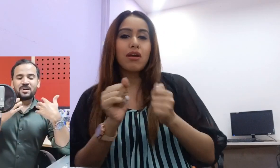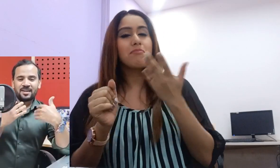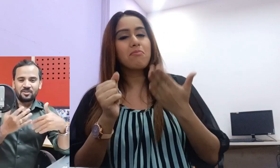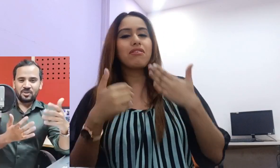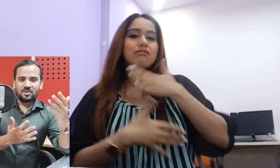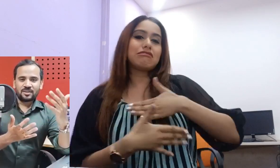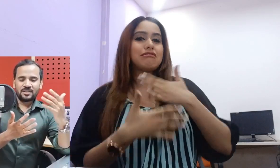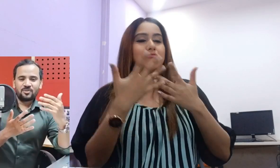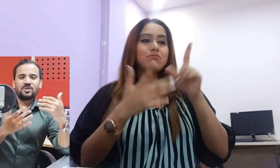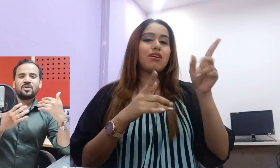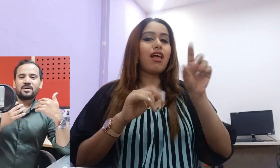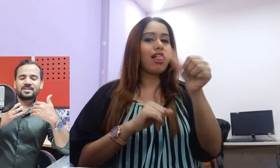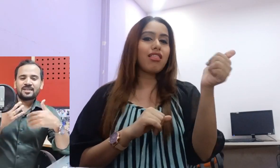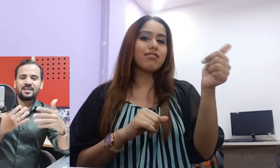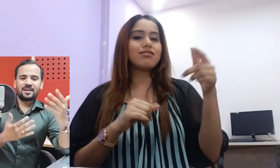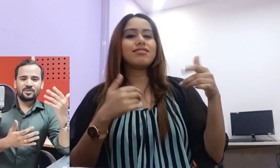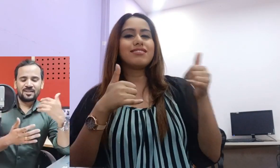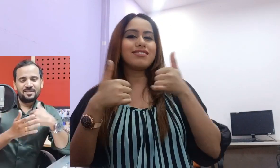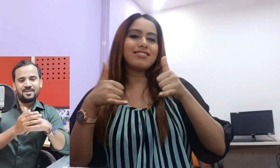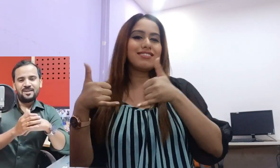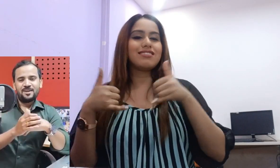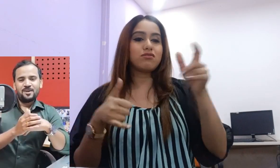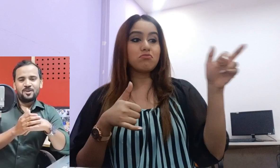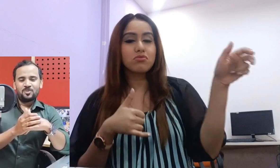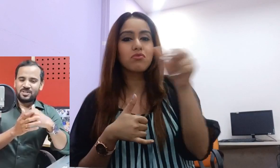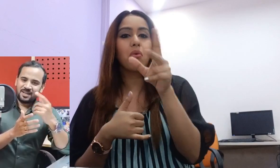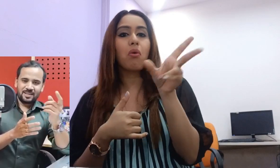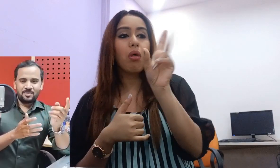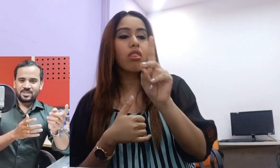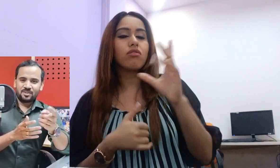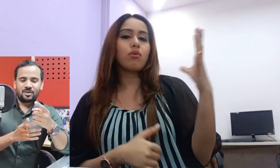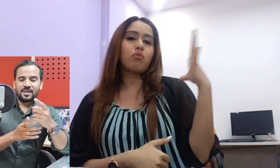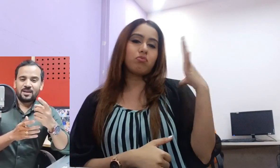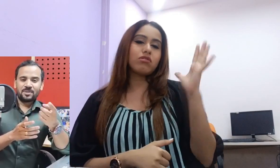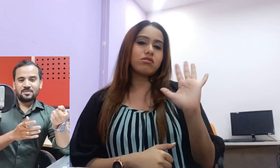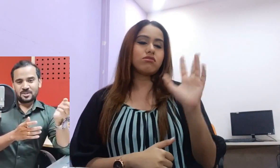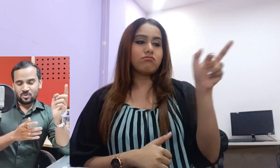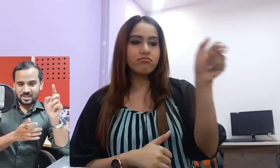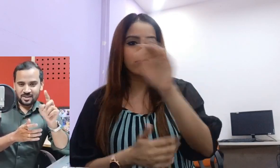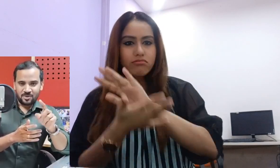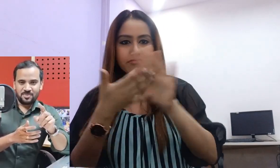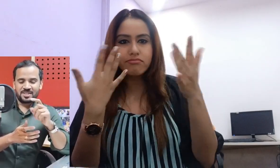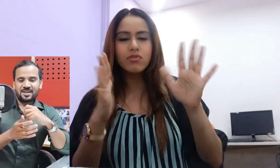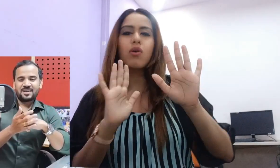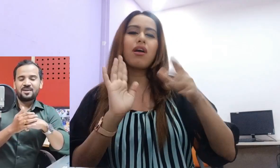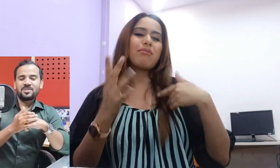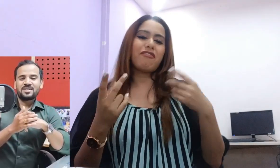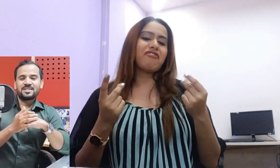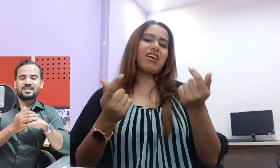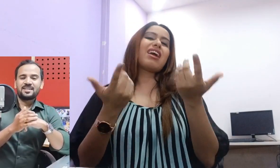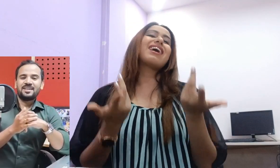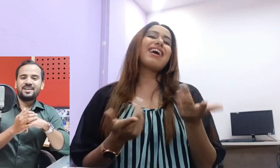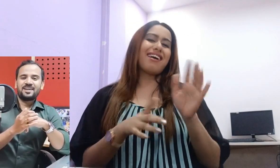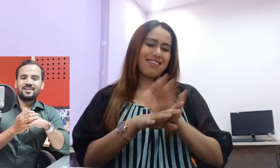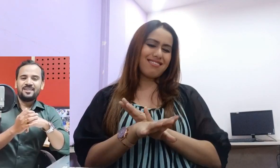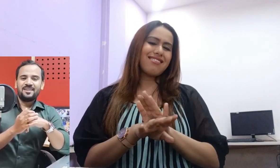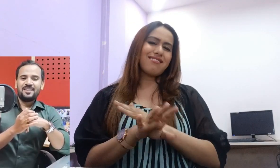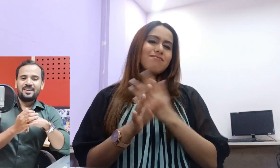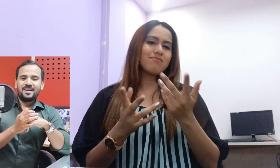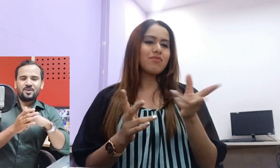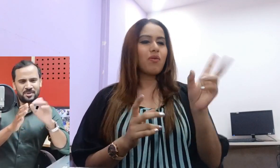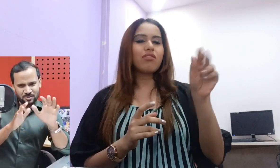ऐसे मस्ती में अकेले थोड़ी दौड़ते थे, कोई ना कोई हमारे साथ खेल रहा होता था। तो मुझे लगा कि बच्चा दौड़ के गया, मतलब जरूर इसका कोई पीछा कर रहा है, बच्चा इसके साथ खेल